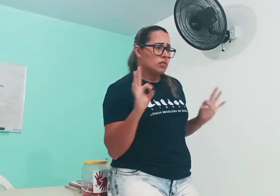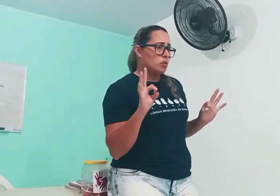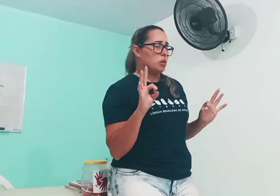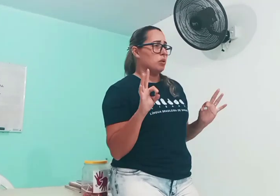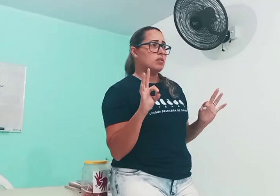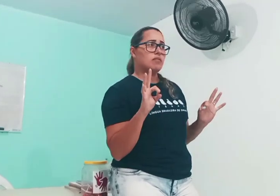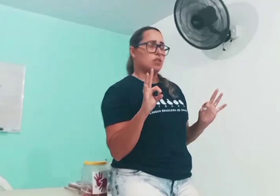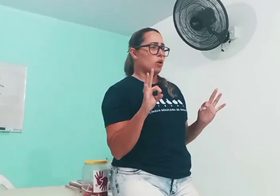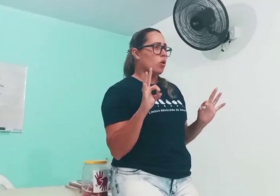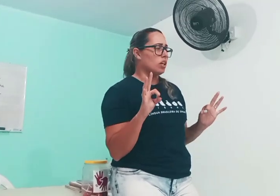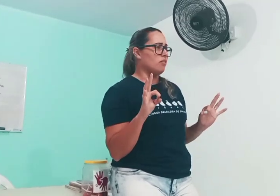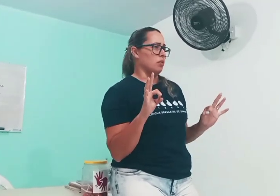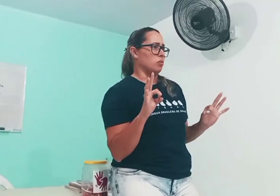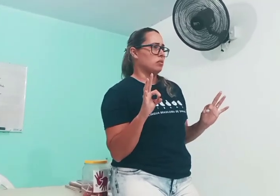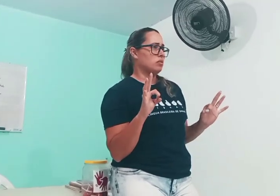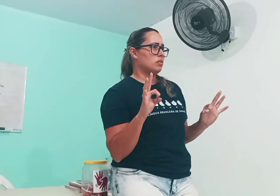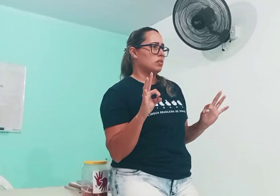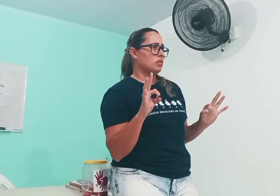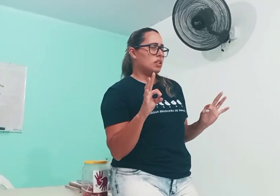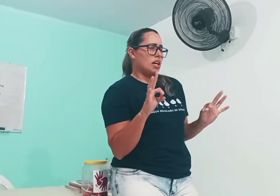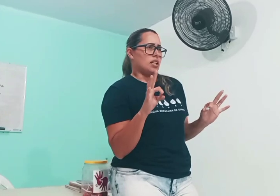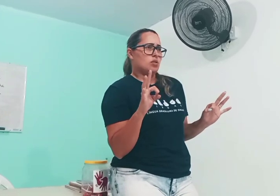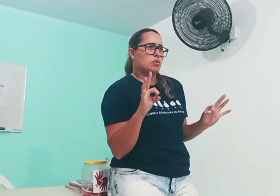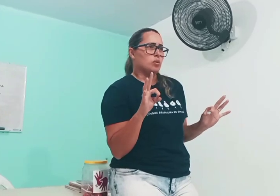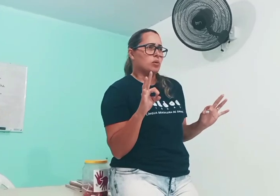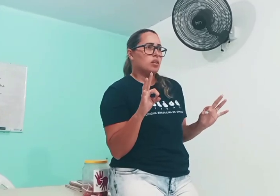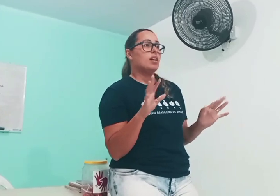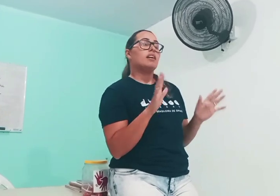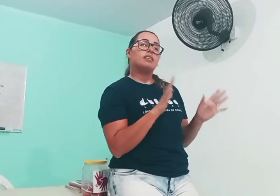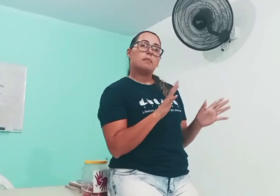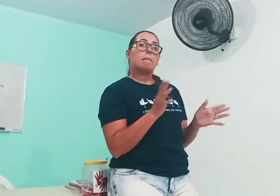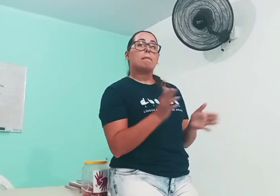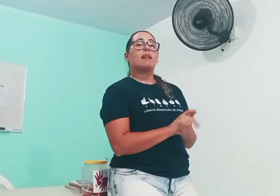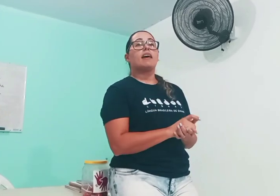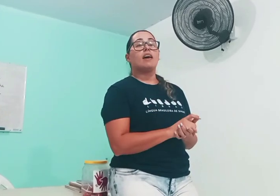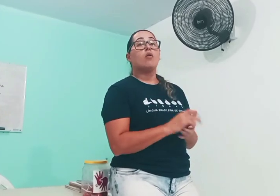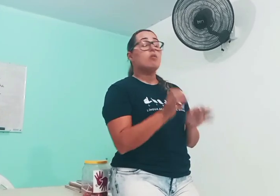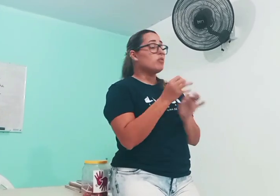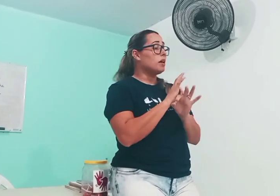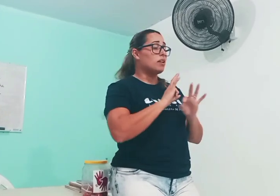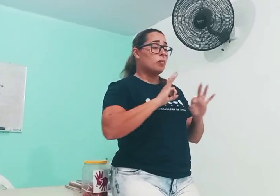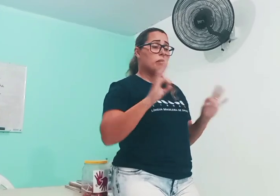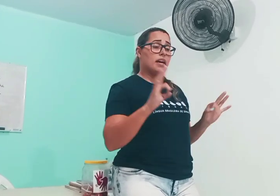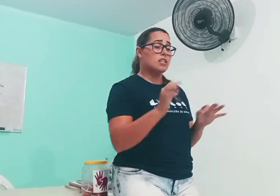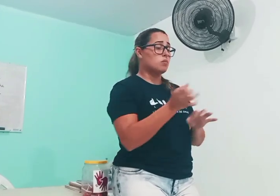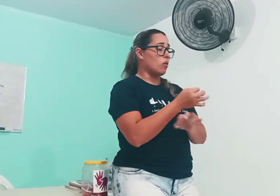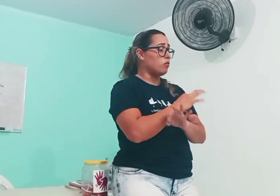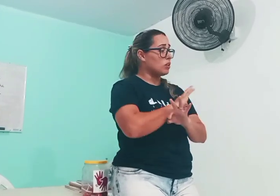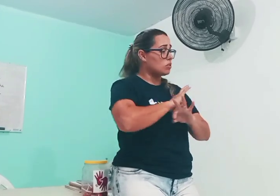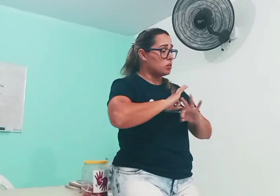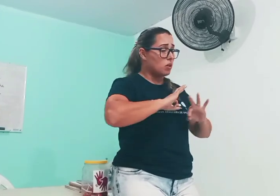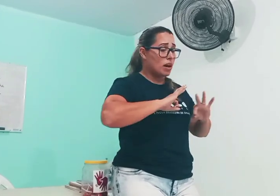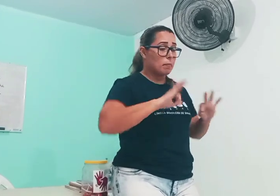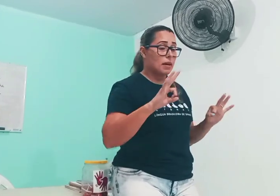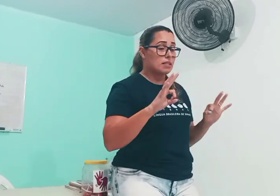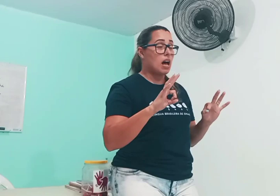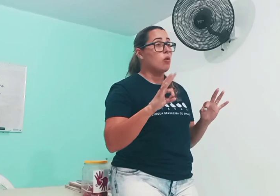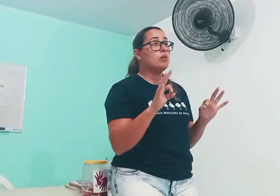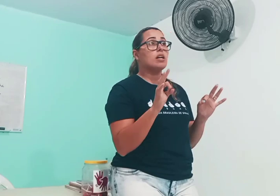Tipo, o que você fez foi horrível. O que é isso? O que você fez? O movimento é o mesmo, a configuração de mão é a mesma, a única coisa